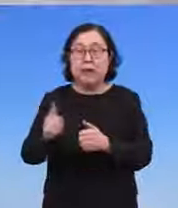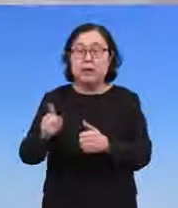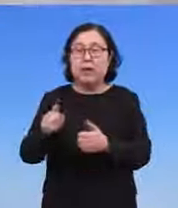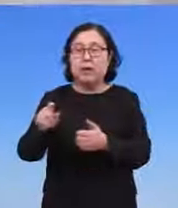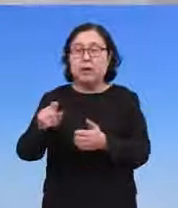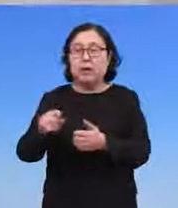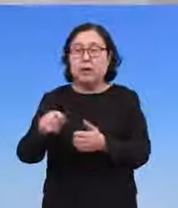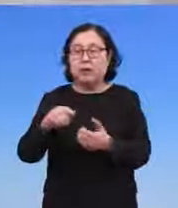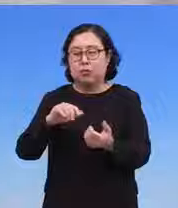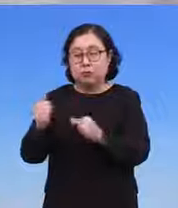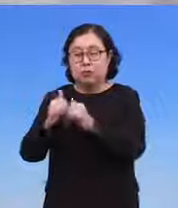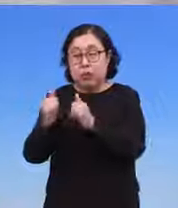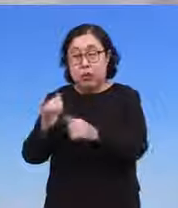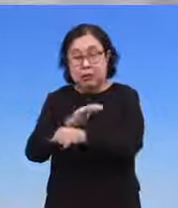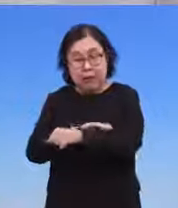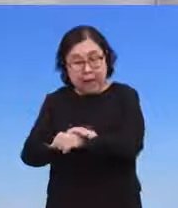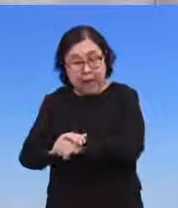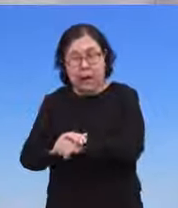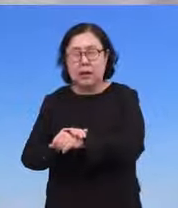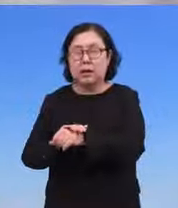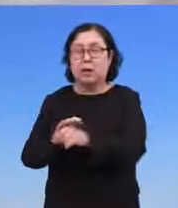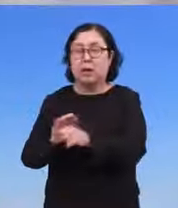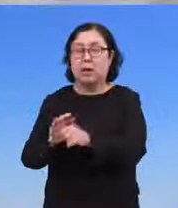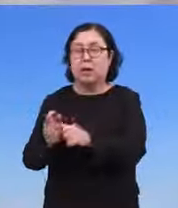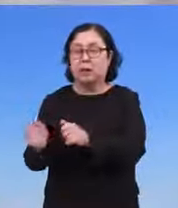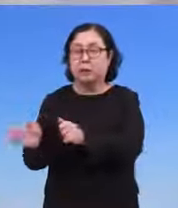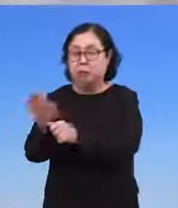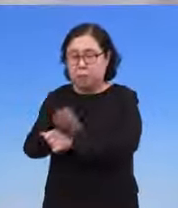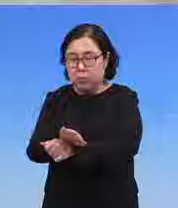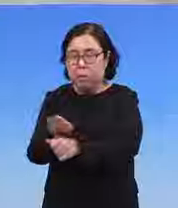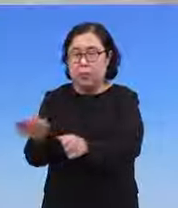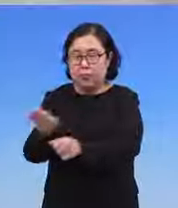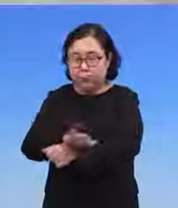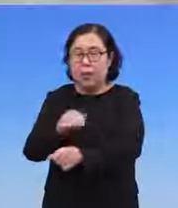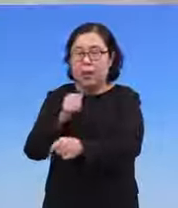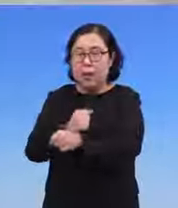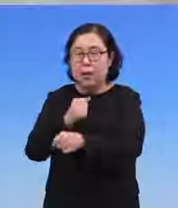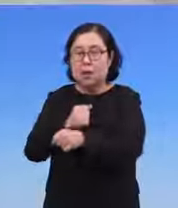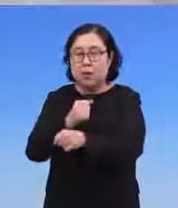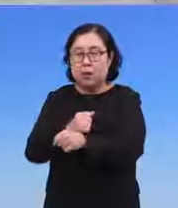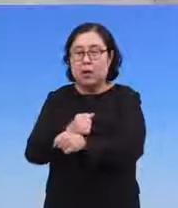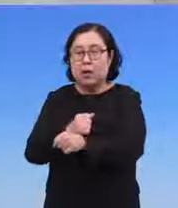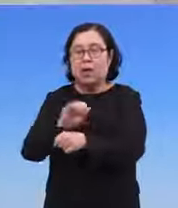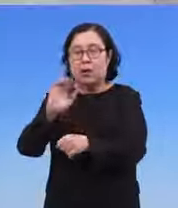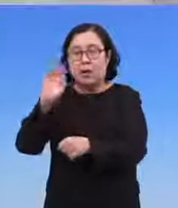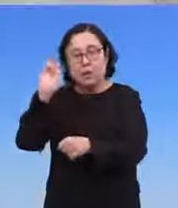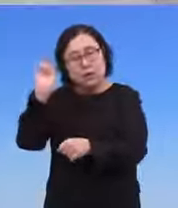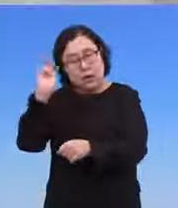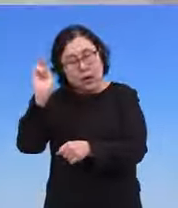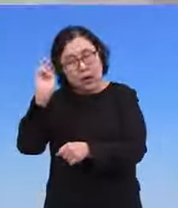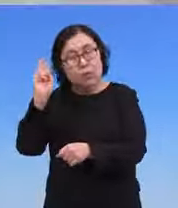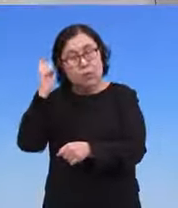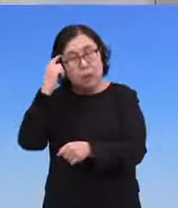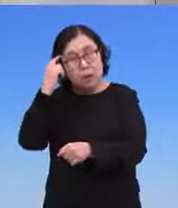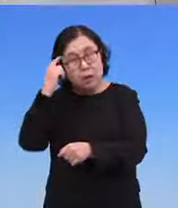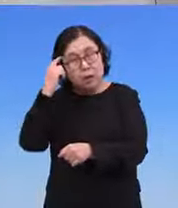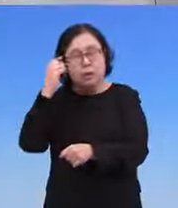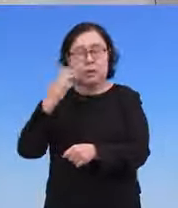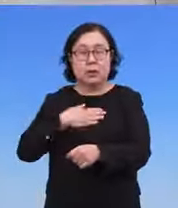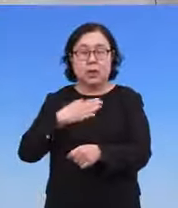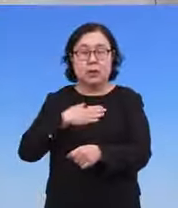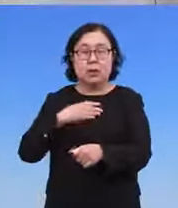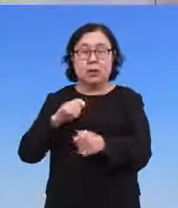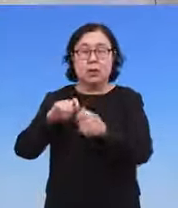때문에 이런 일이 일어났다고 그런 대화가 있었는데, 저는 이 부분을 곰곰이 묵상을 해보니까 뭐 그 분석도 맞고 이